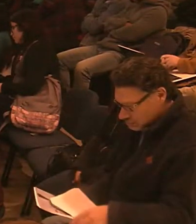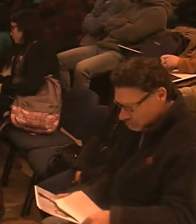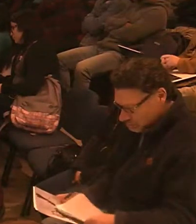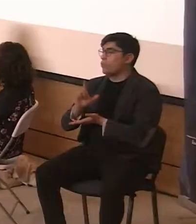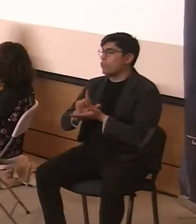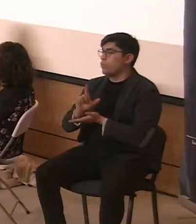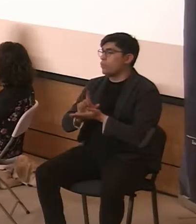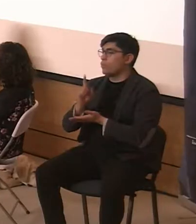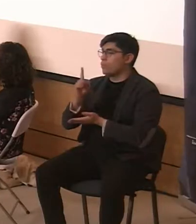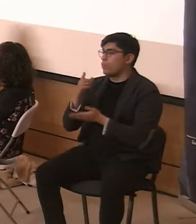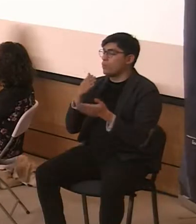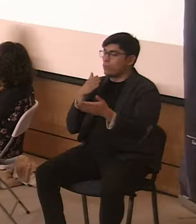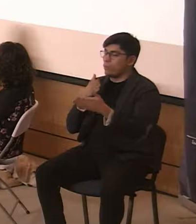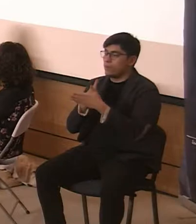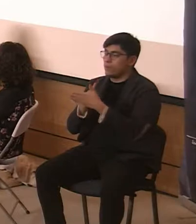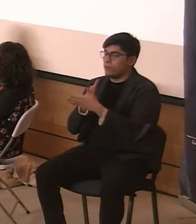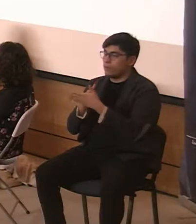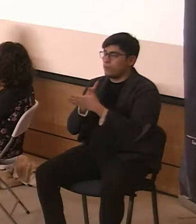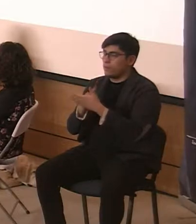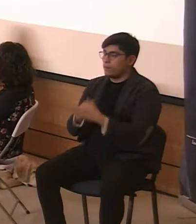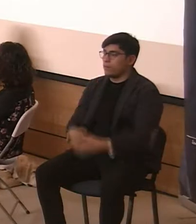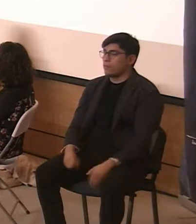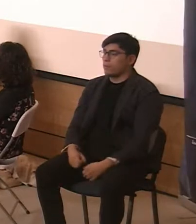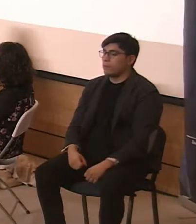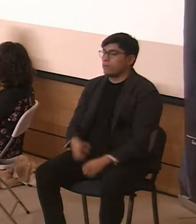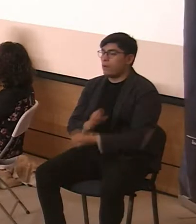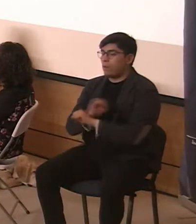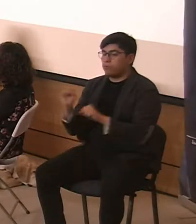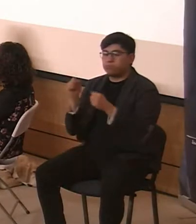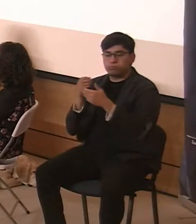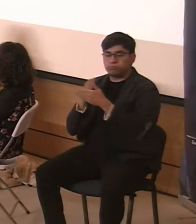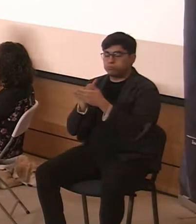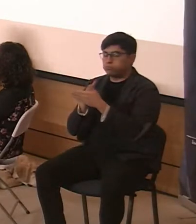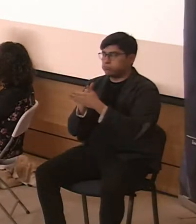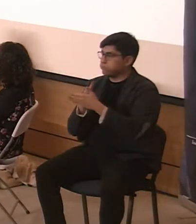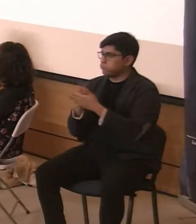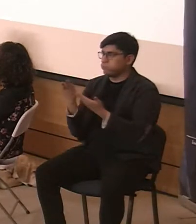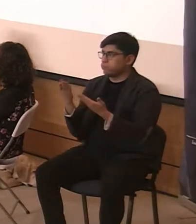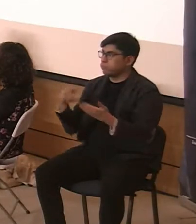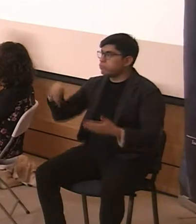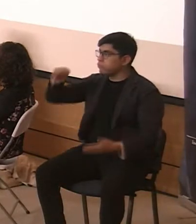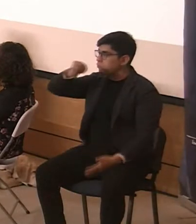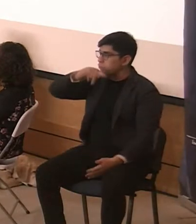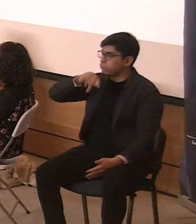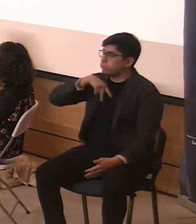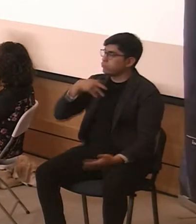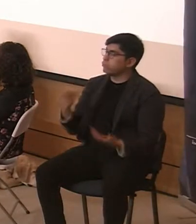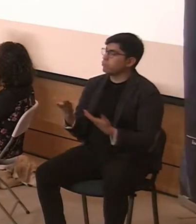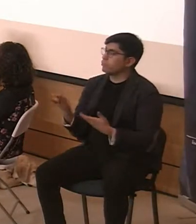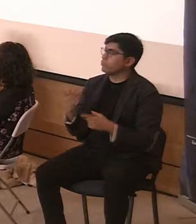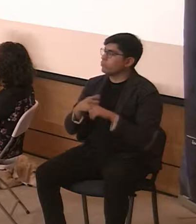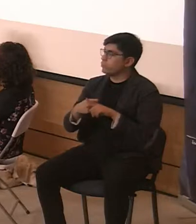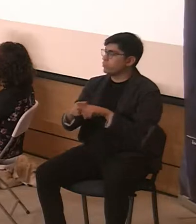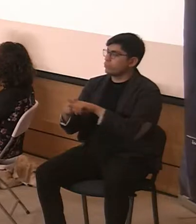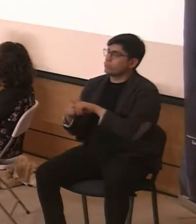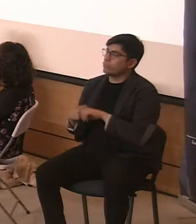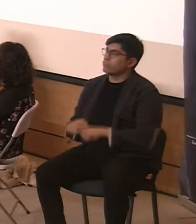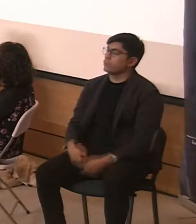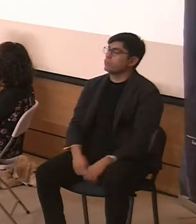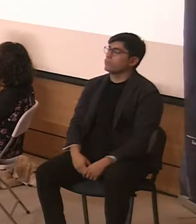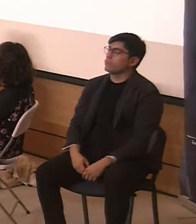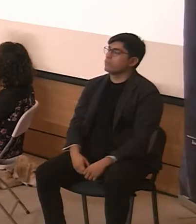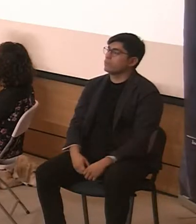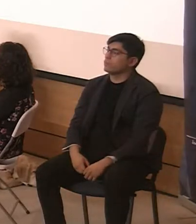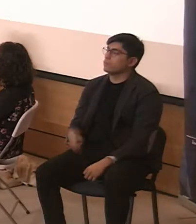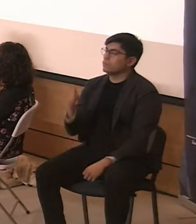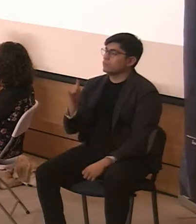grandes que obstaculiza el que nosotros como sociedad tengamos un insistente rechazo hacia